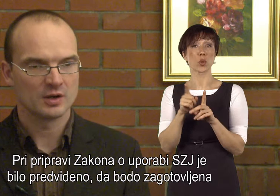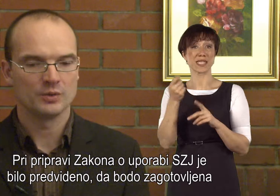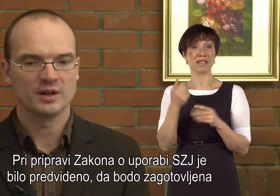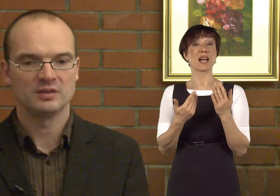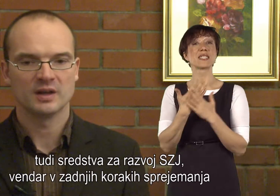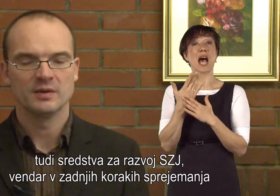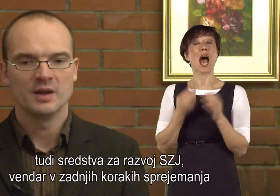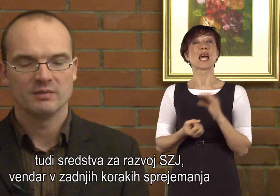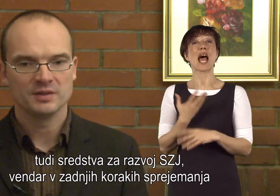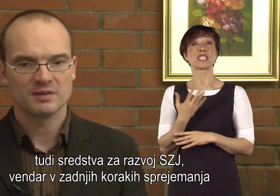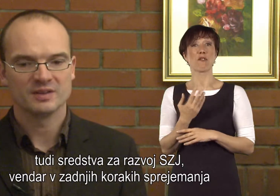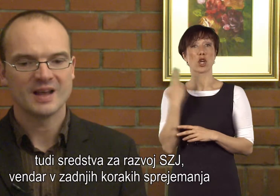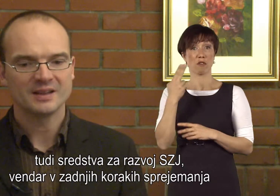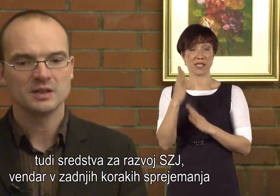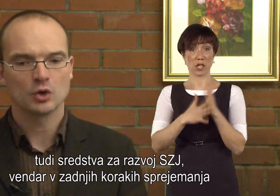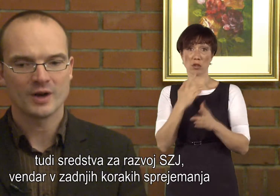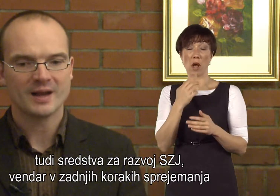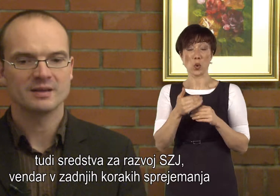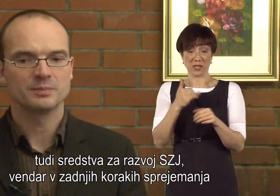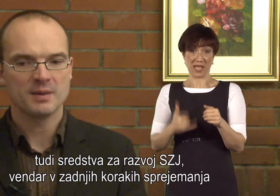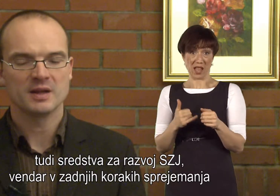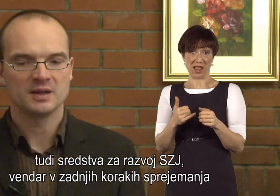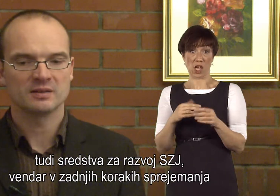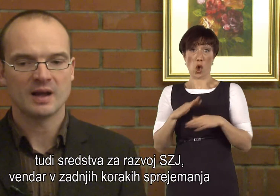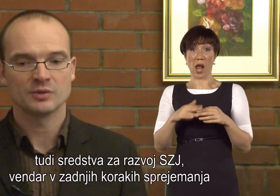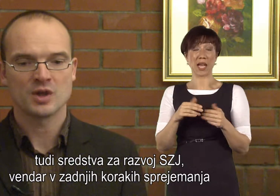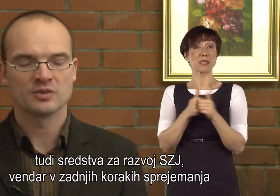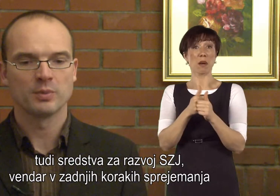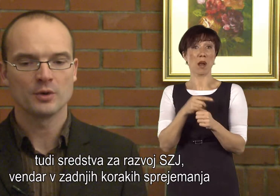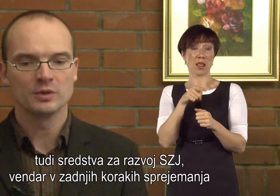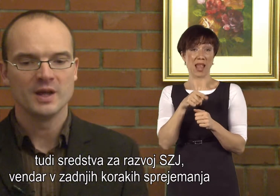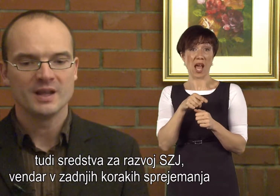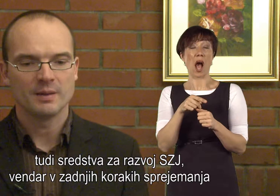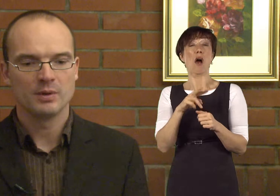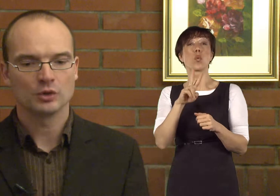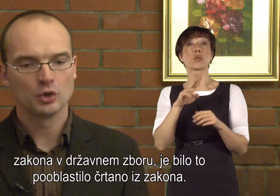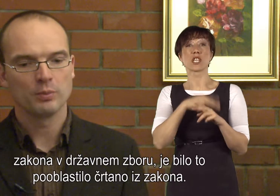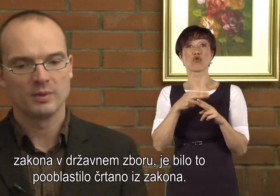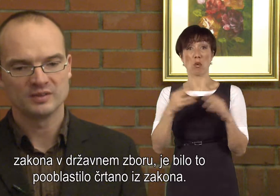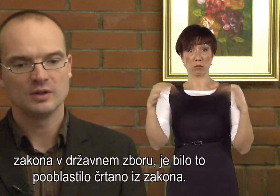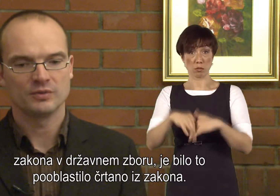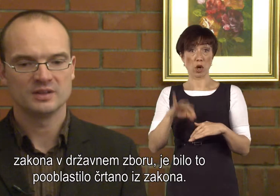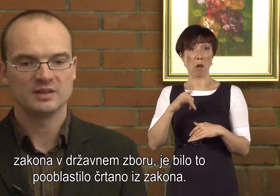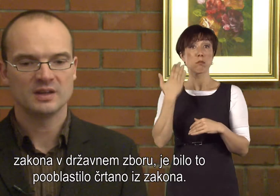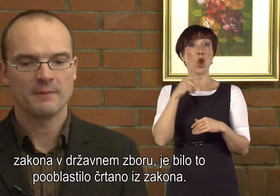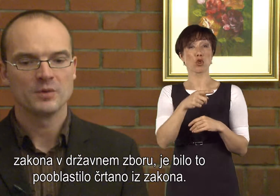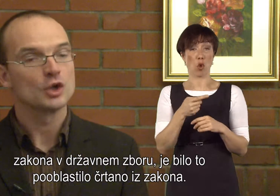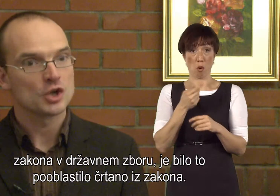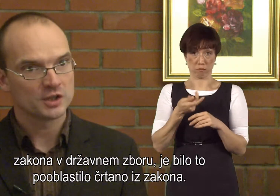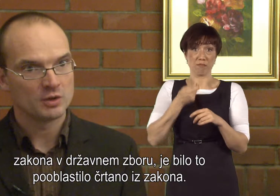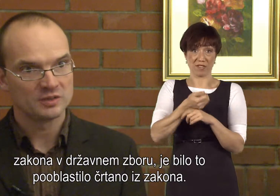slovenskega znakovnega jezika. Vendar v zadnjih korakih sprejemanja tega zakona v Državnem zboru je bilo to pooblastilo,